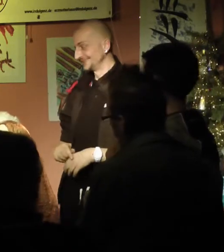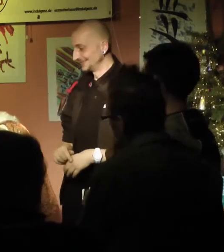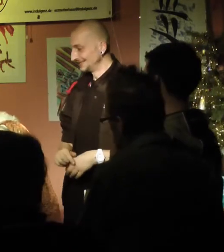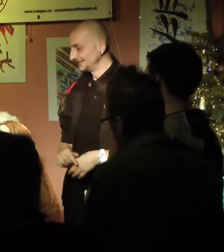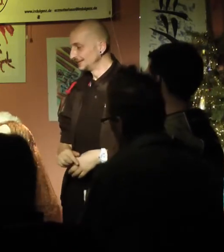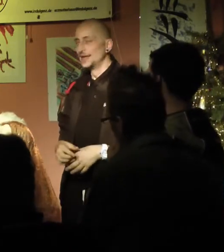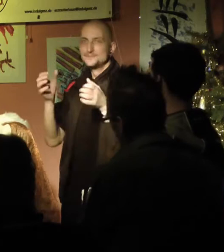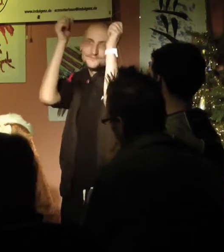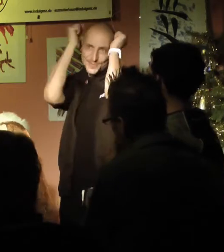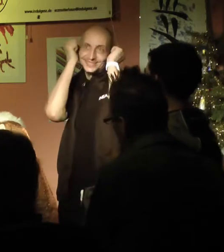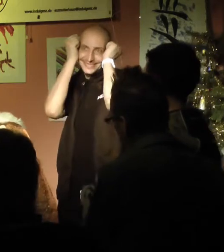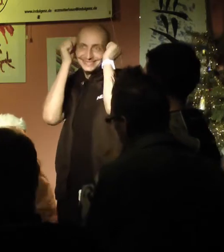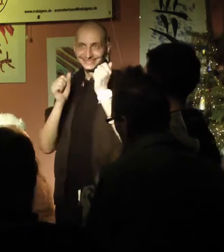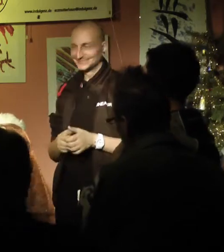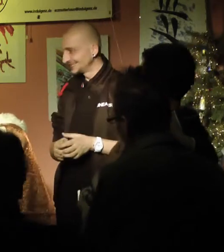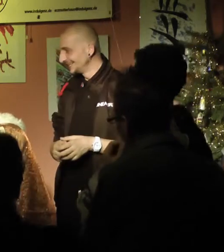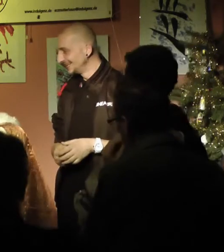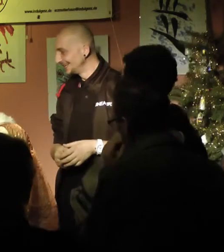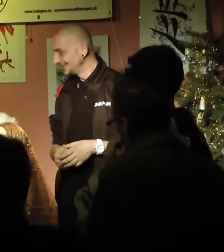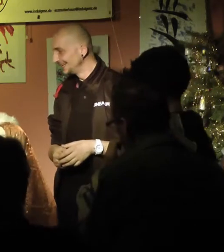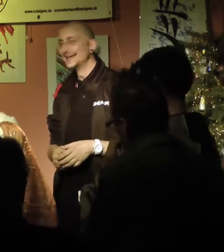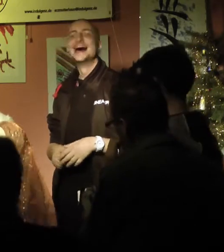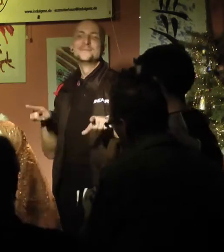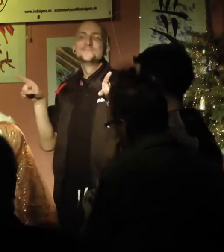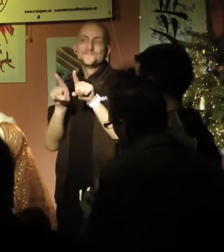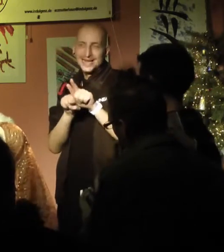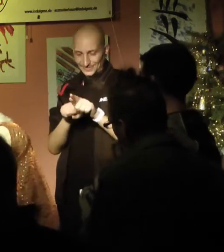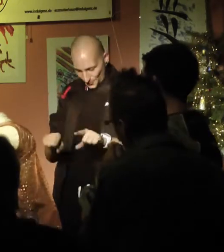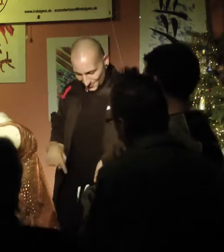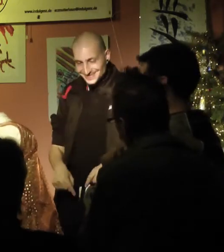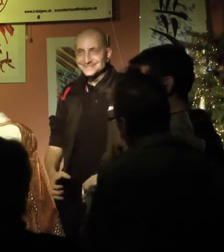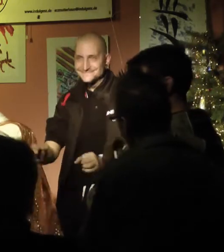Mützchen? Ja, bei dir passt wahrscheinlich auch unten rum, du Ferkel.